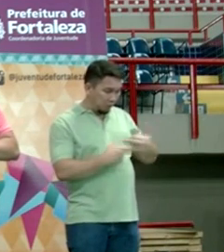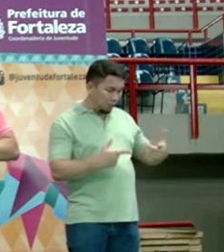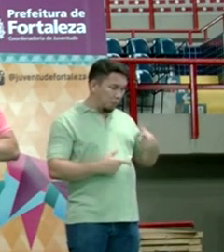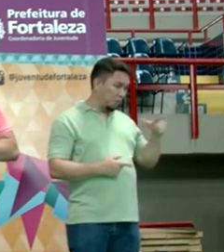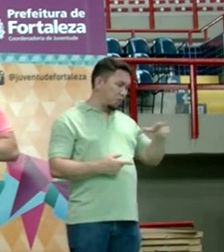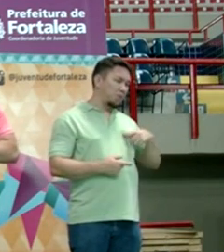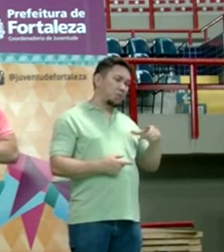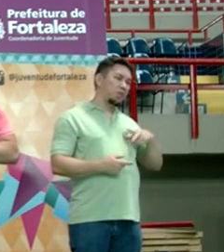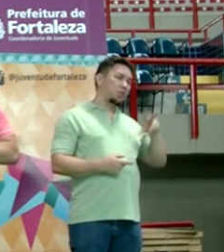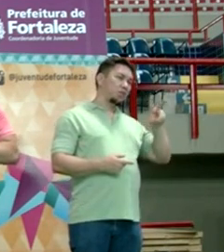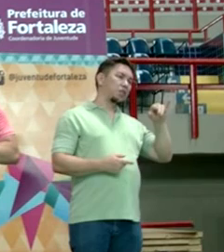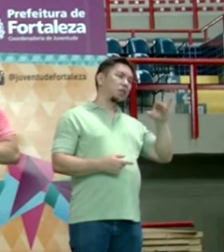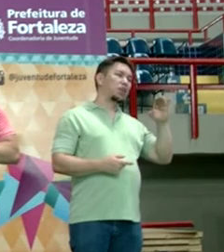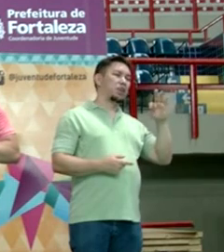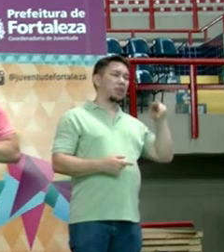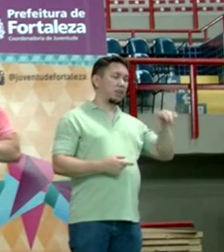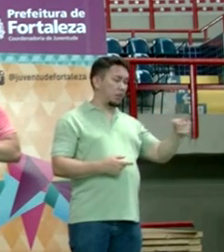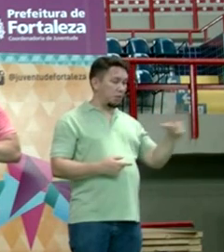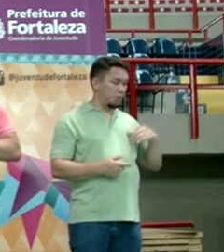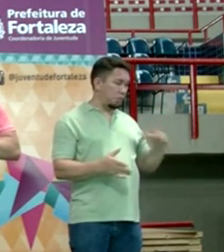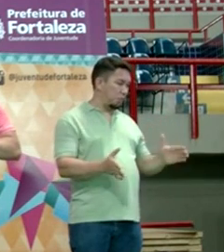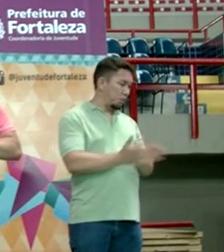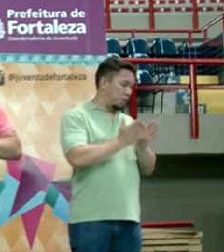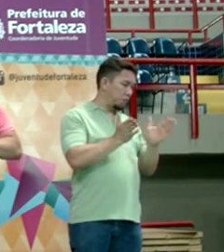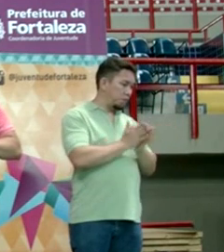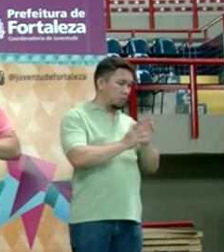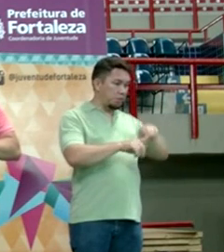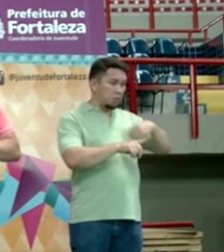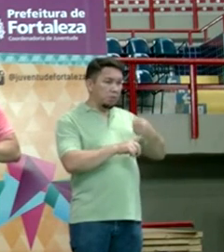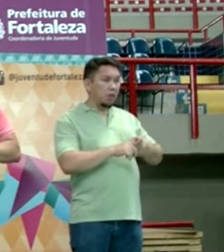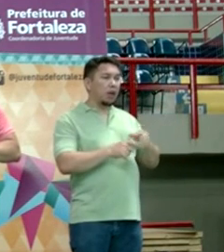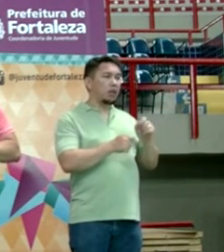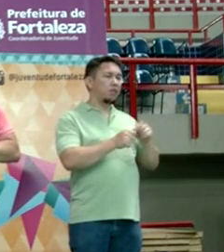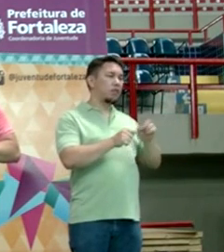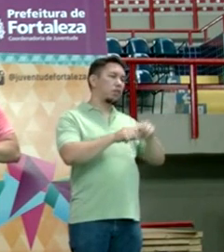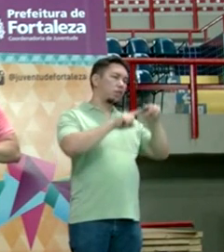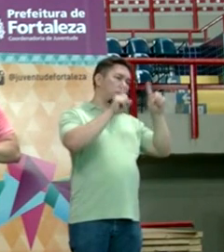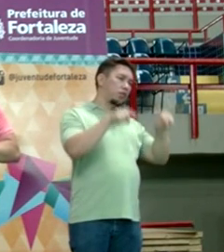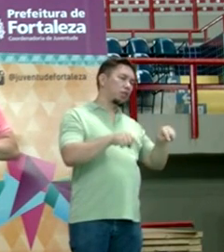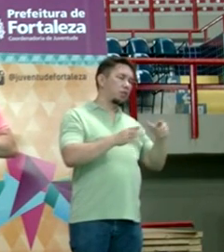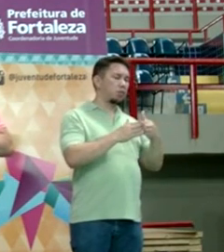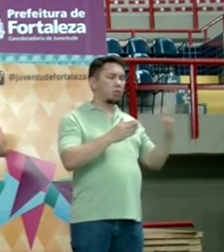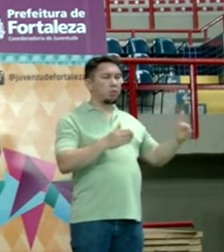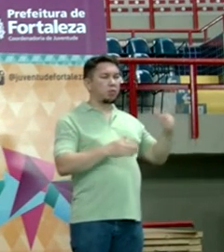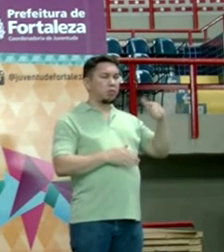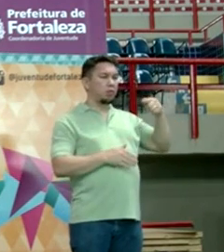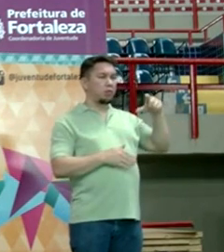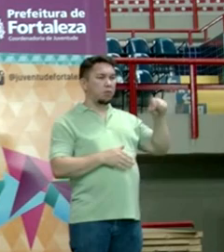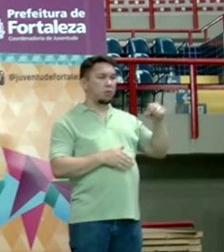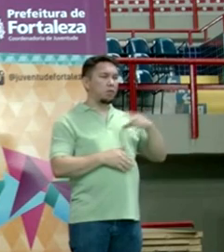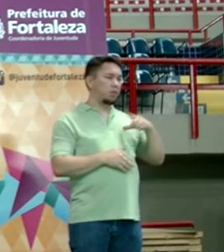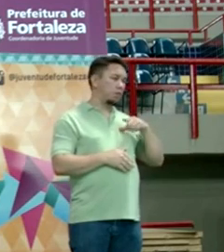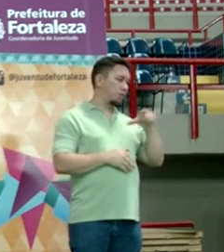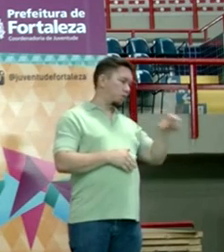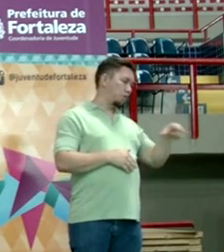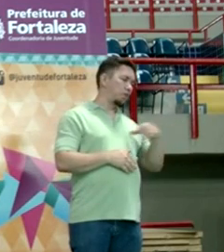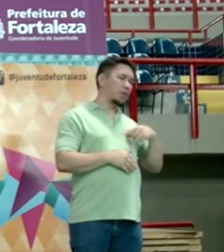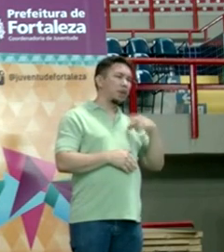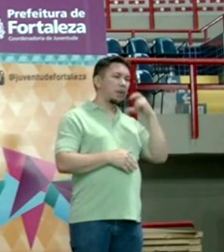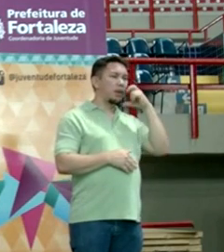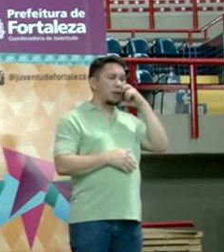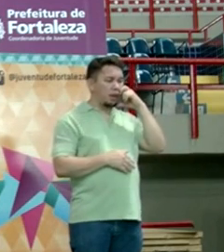Vietnã paupérrimo depois da guerra, e ainda fizeram uma campanha nos anos 70, adote uma criança